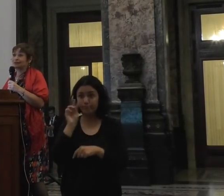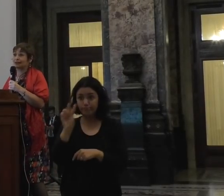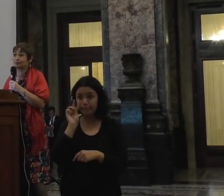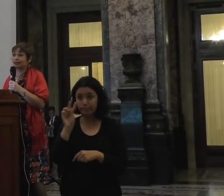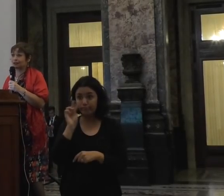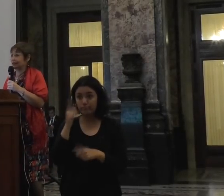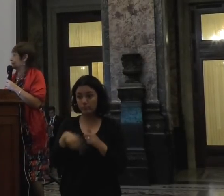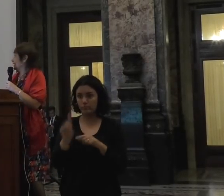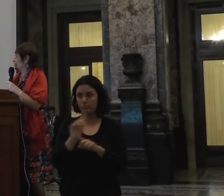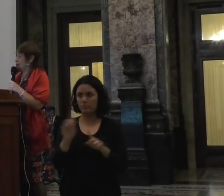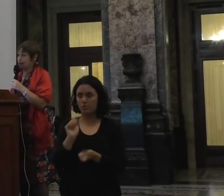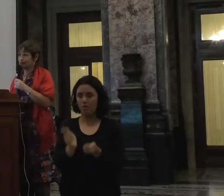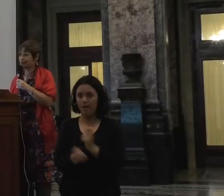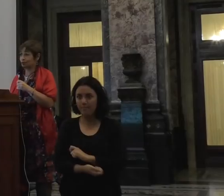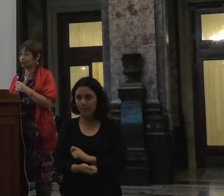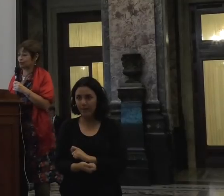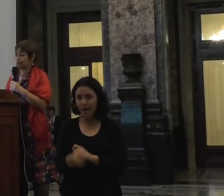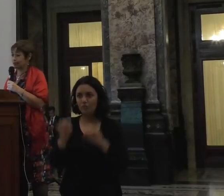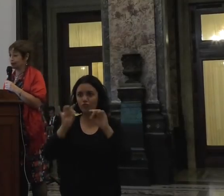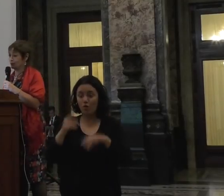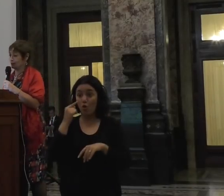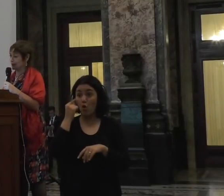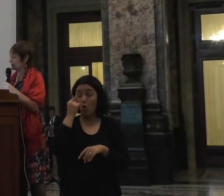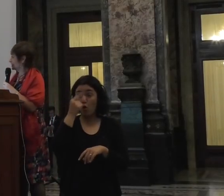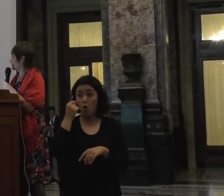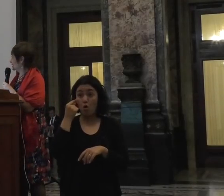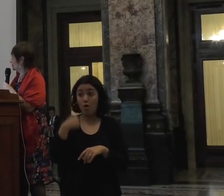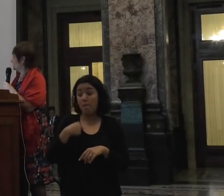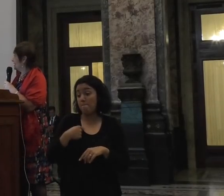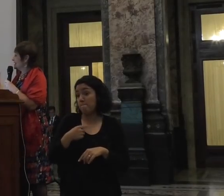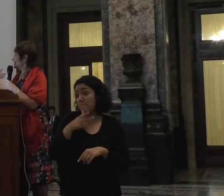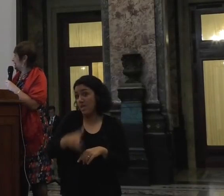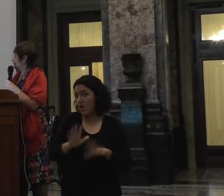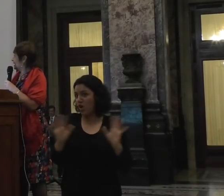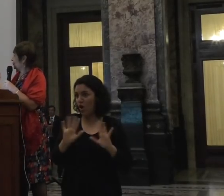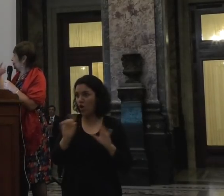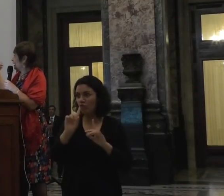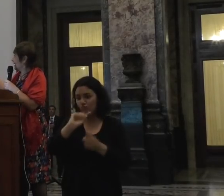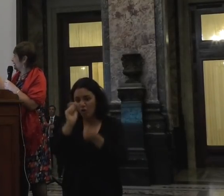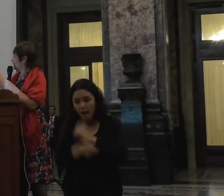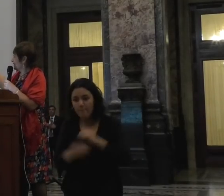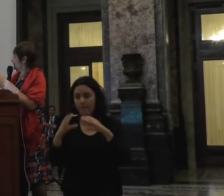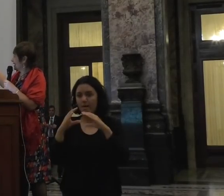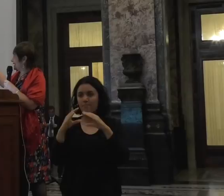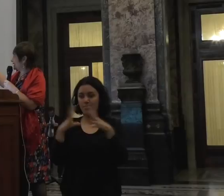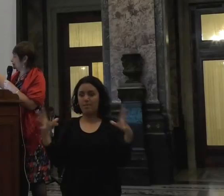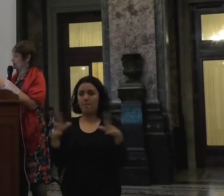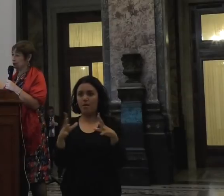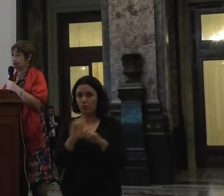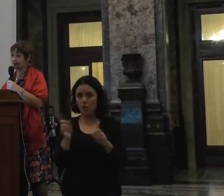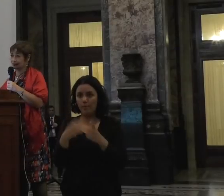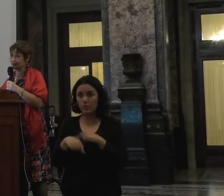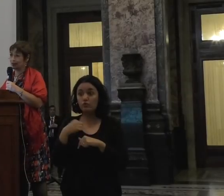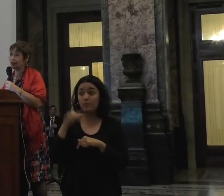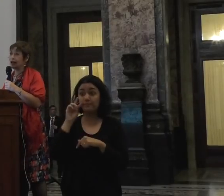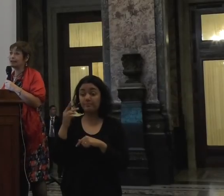obviamente no está cambiando de tamaño, es el mismo ojo de mi hijo, no cambia de tamaño. Sin embargo, cada vez que readaptamos